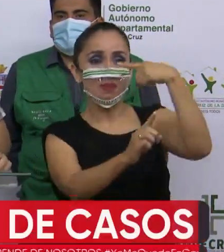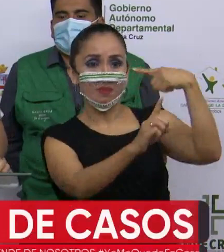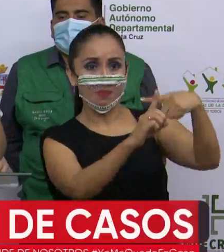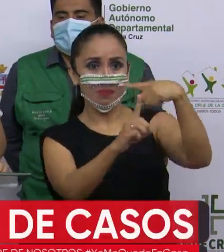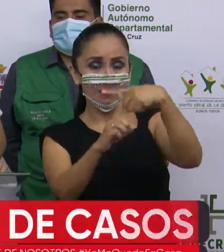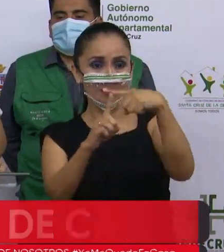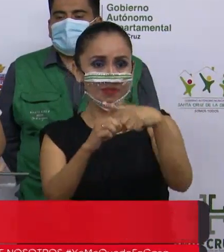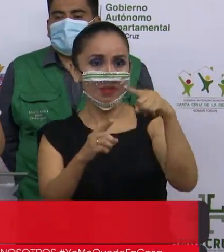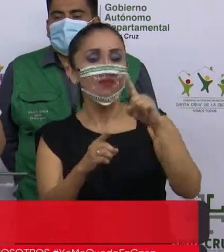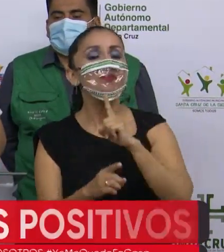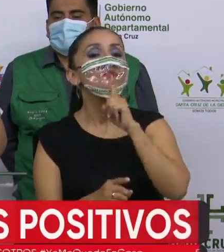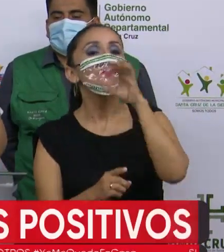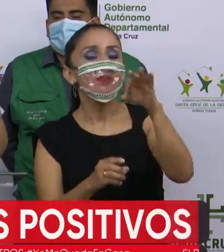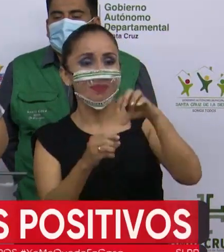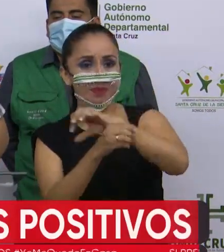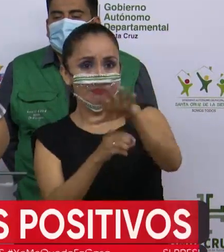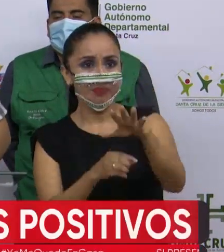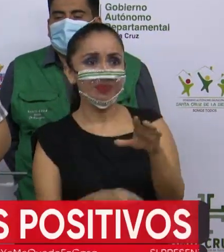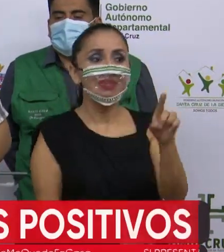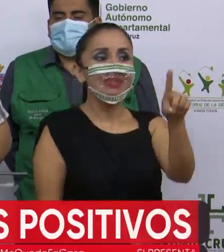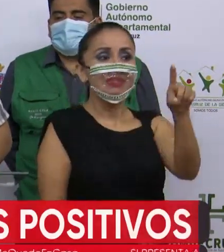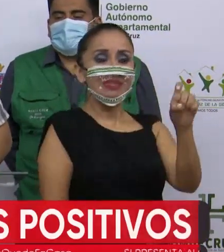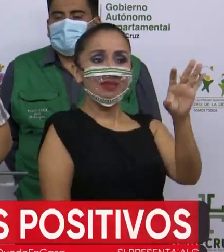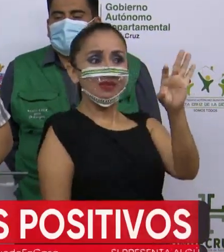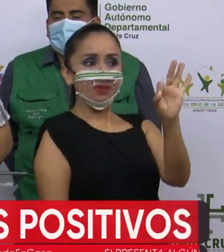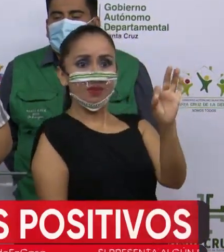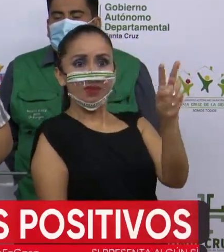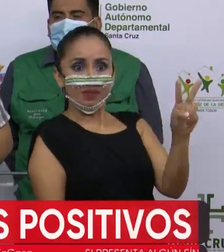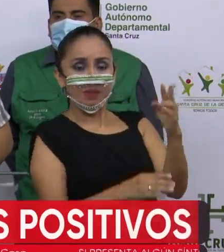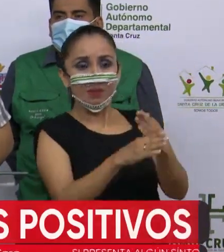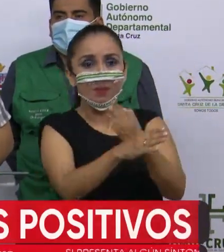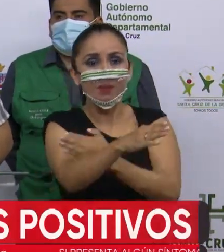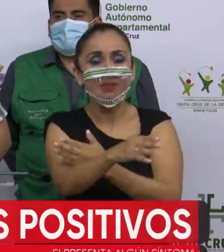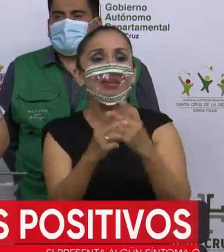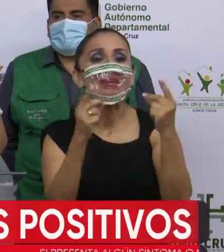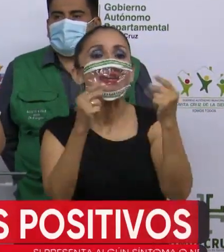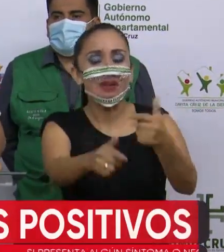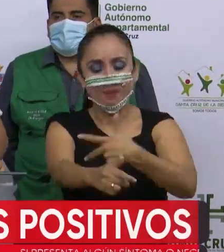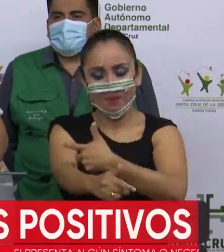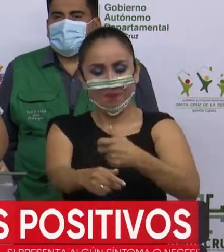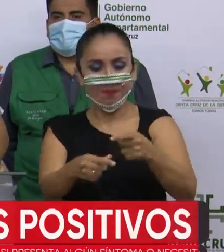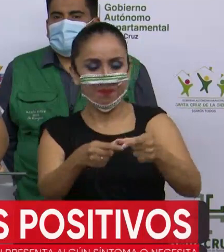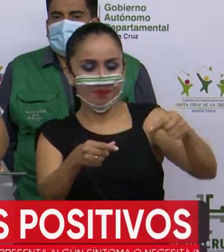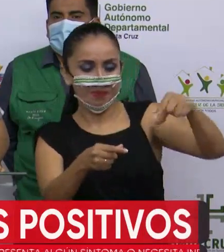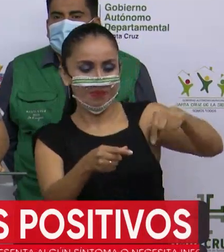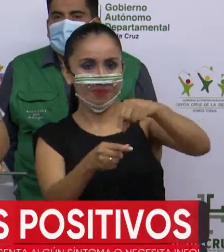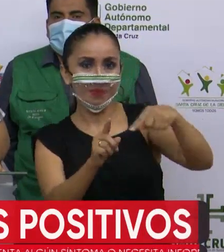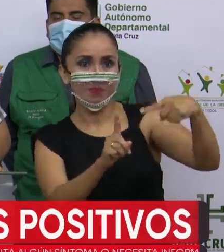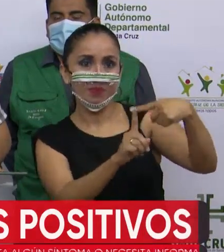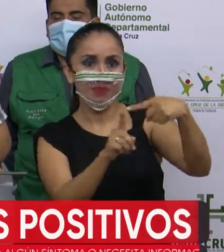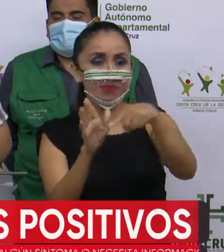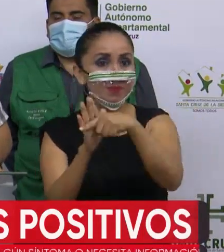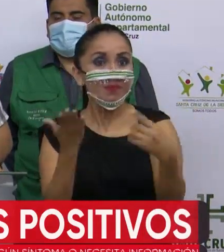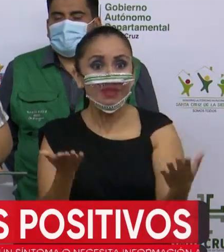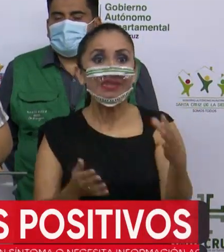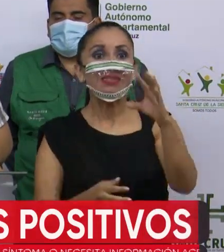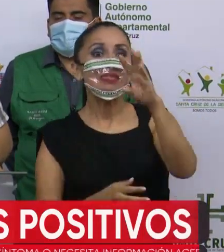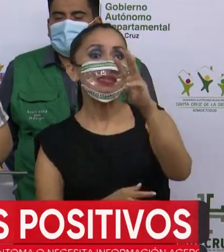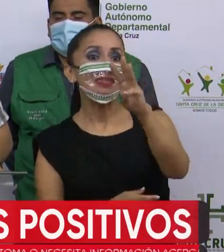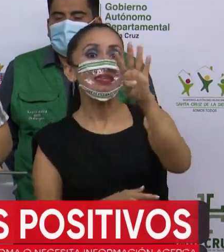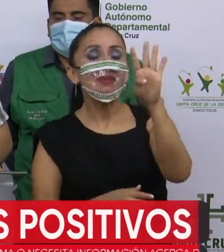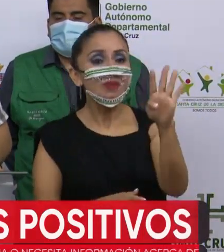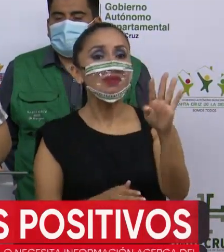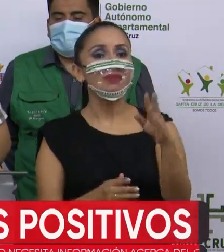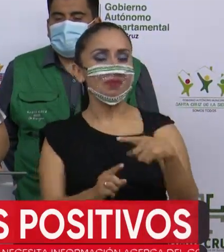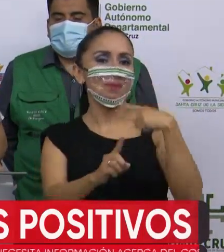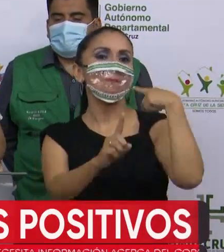positivas. Y de 192 pruebas procesadas, pruebas rápidas, el reporte de 64